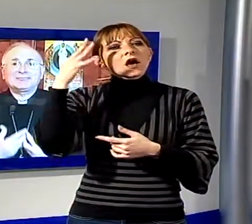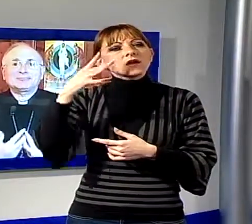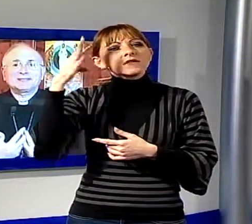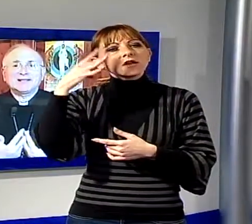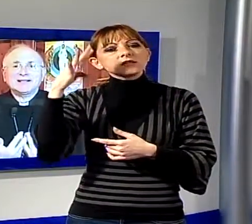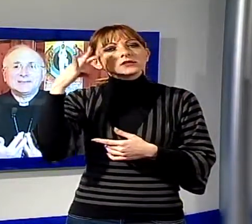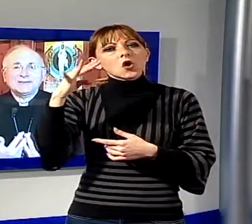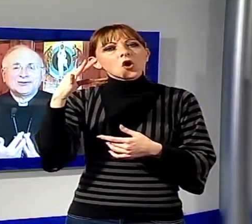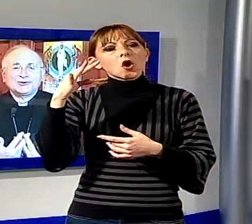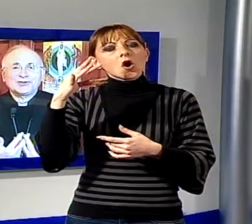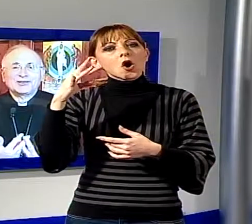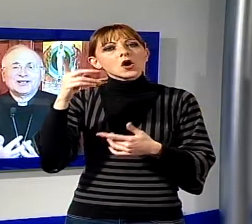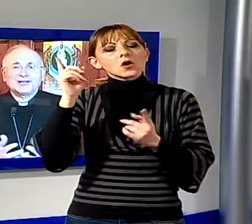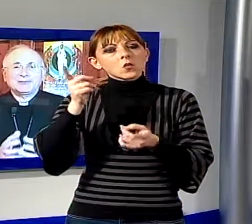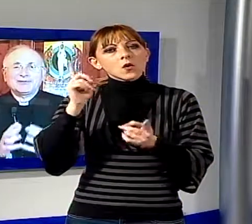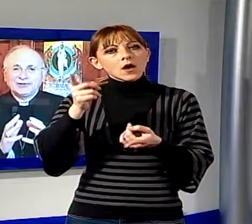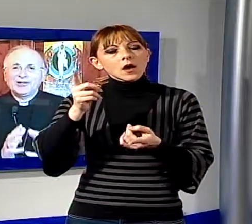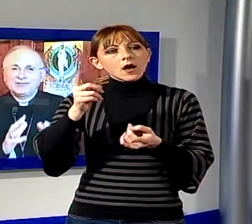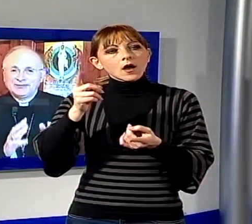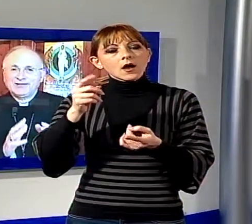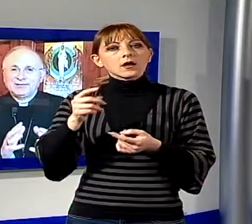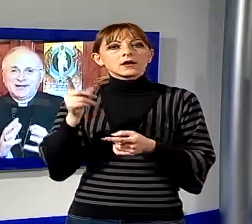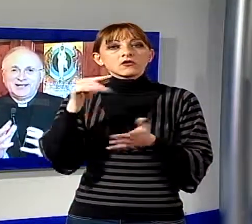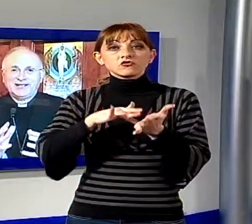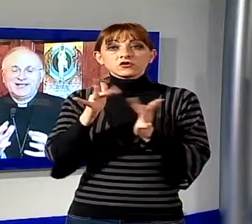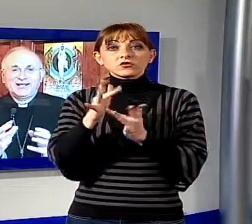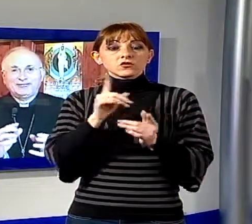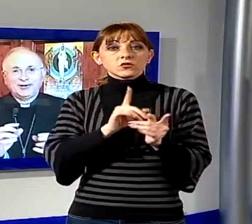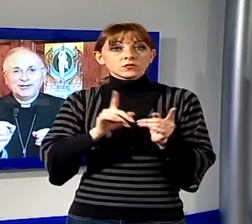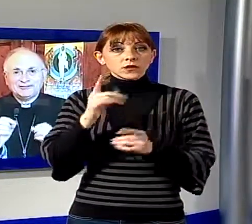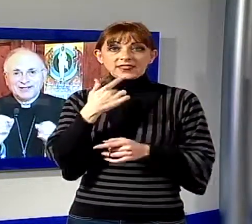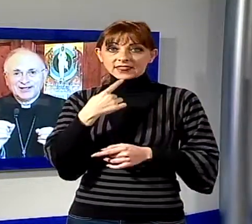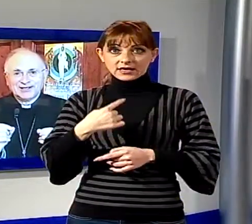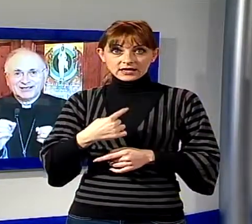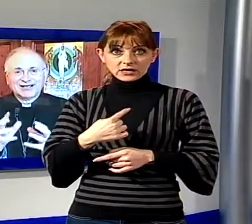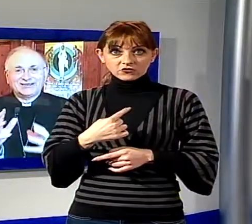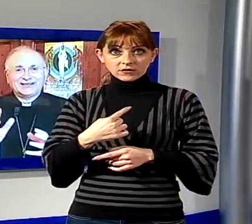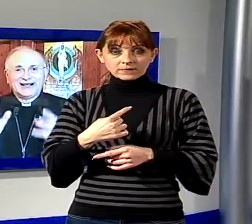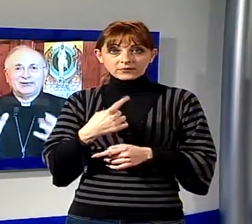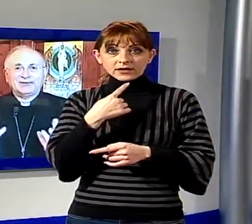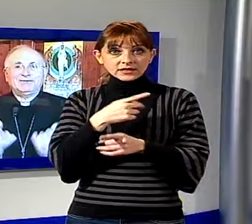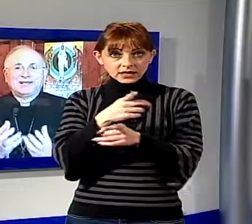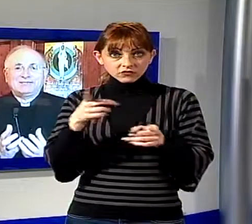che Gesù ci dice, vuoi vivere bene? Vuoi vivere